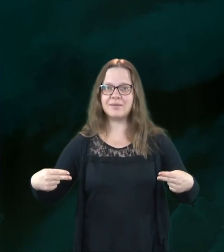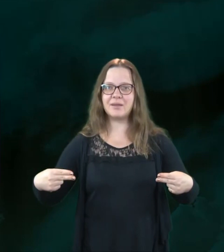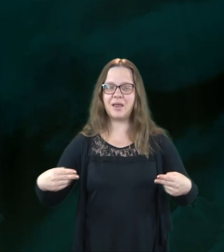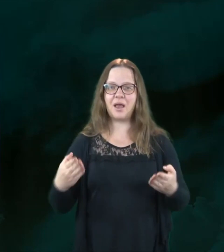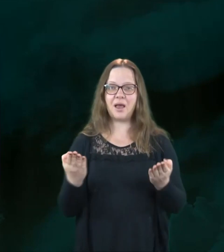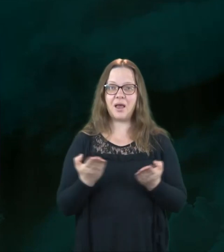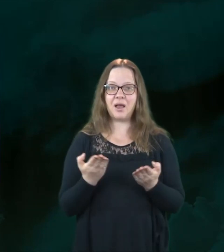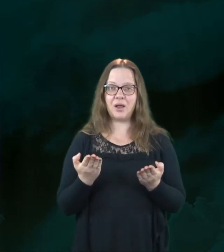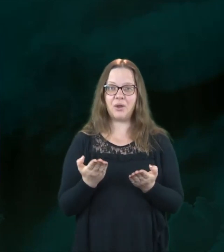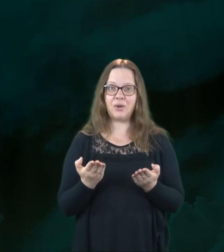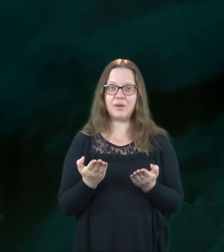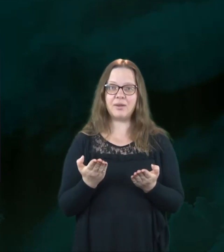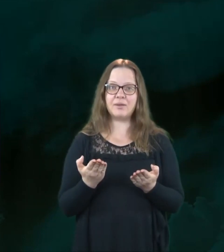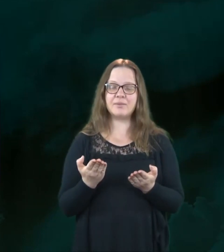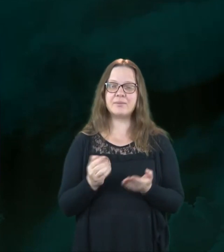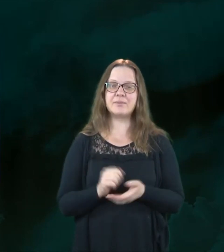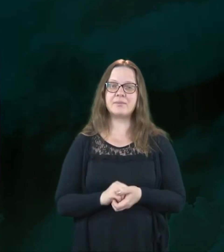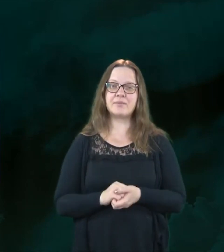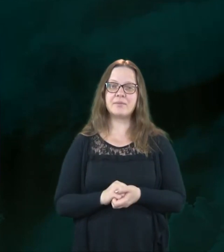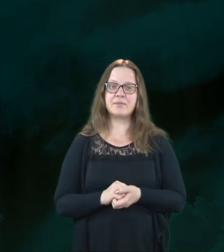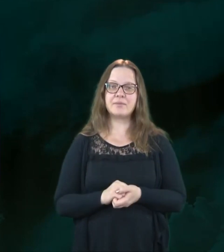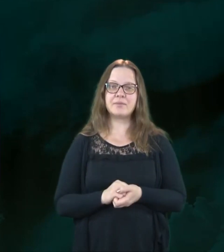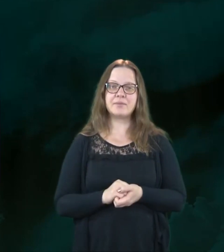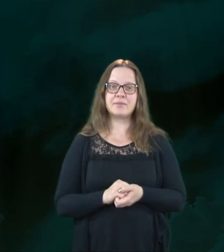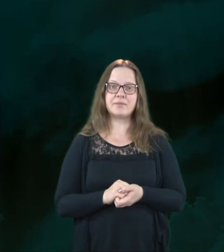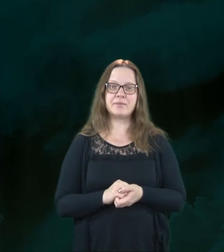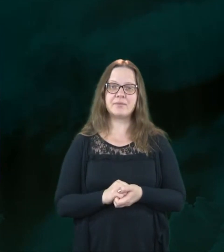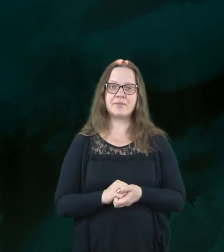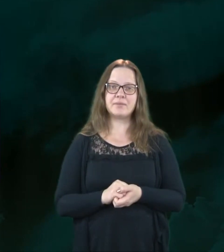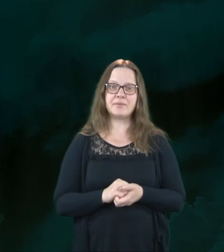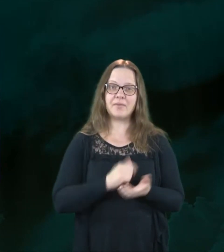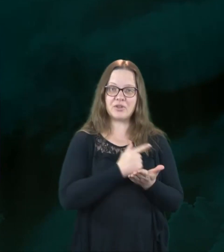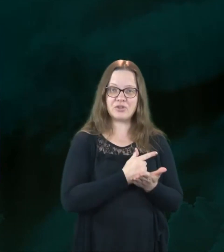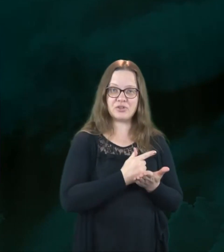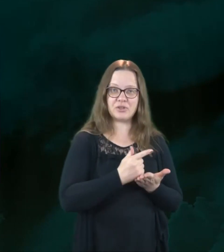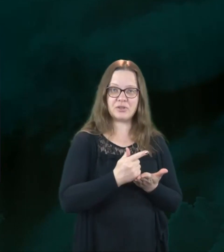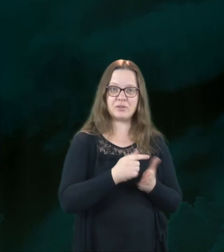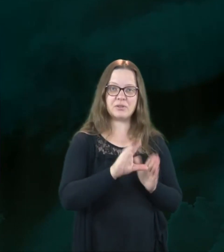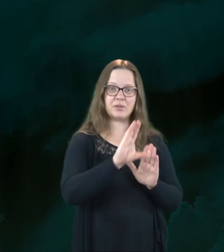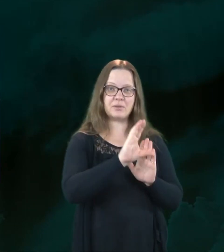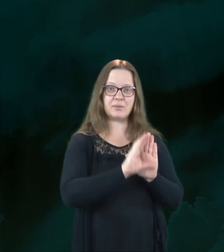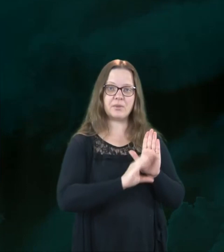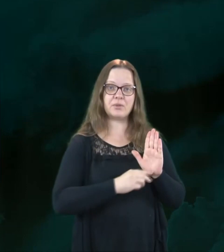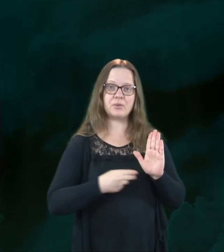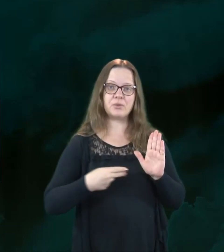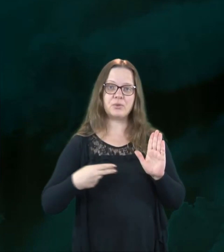a nossa Bíblia em capítulo 2 de Gênesis,